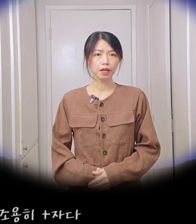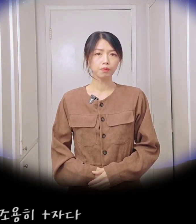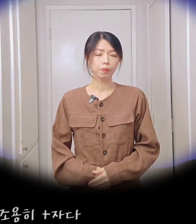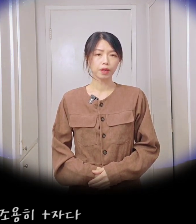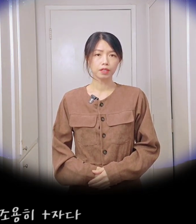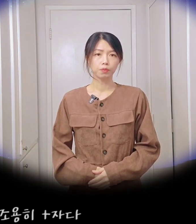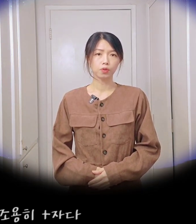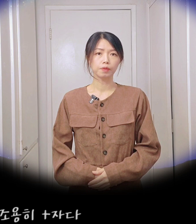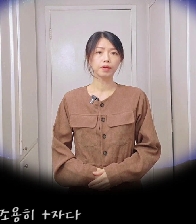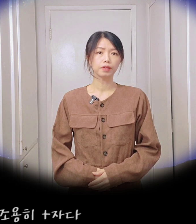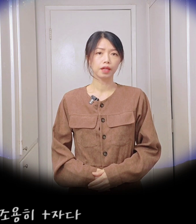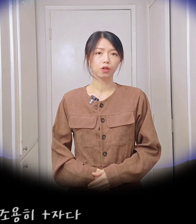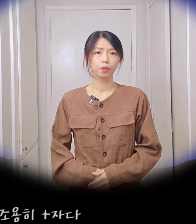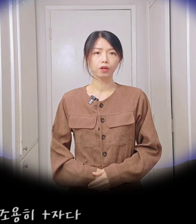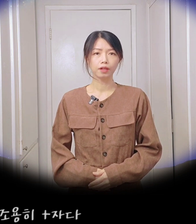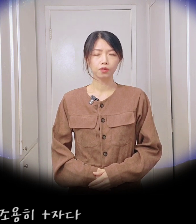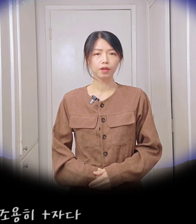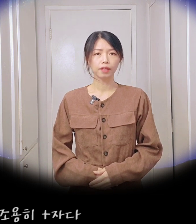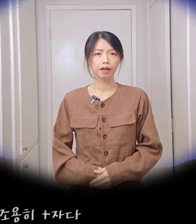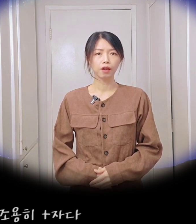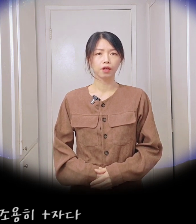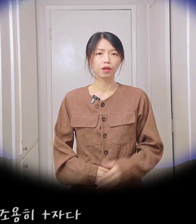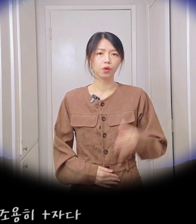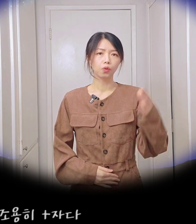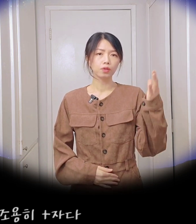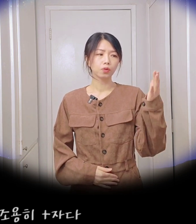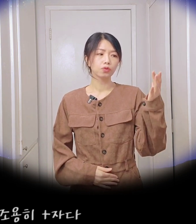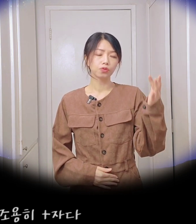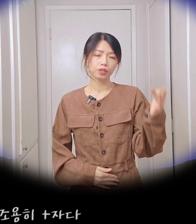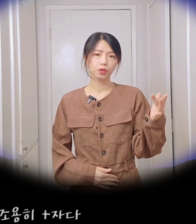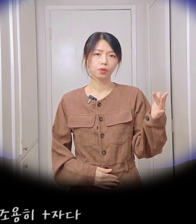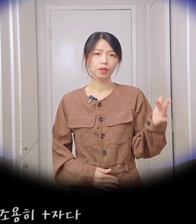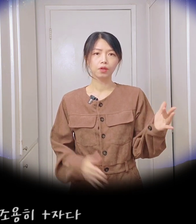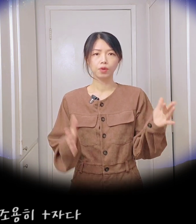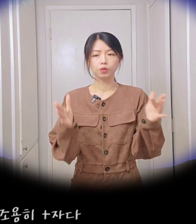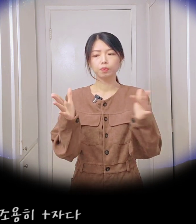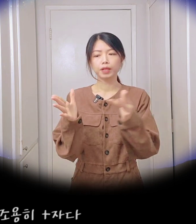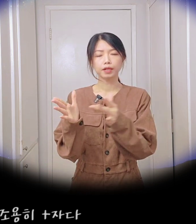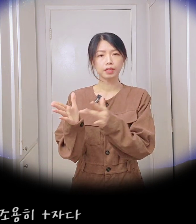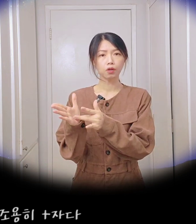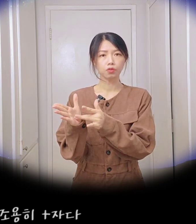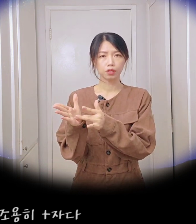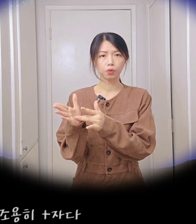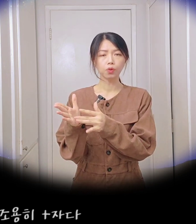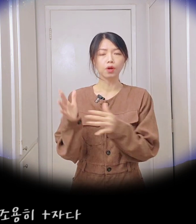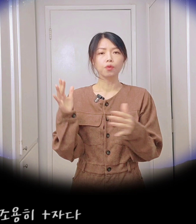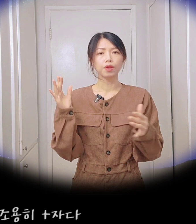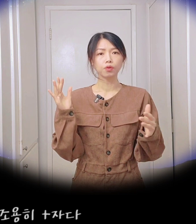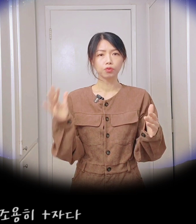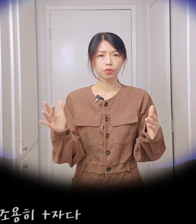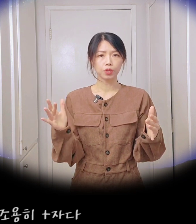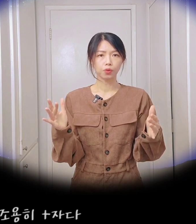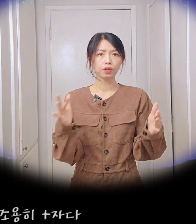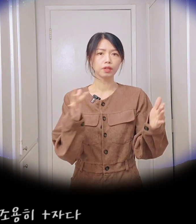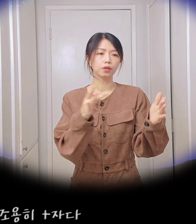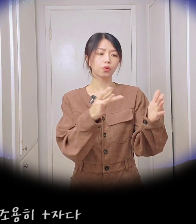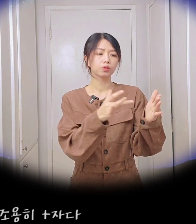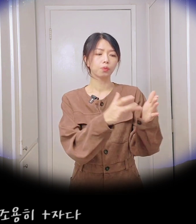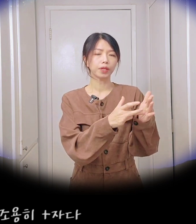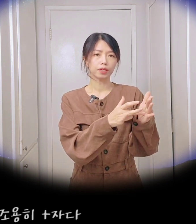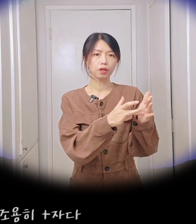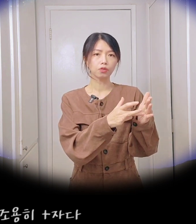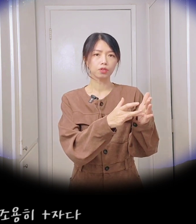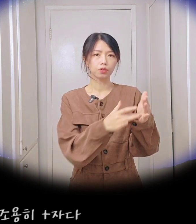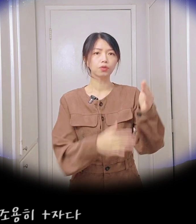예수님이 십자가에 못 박히신 모습을 그대로 표현한 수어인데요. 오른손 중지로는 왼손 바닥을 찍어주시고 왼손 중지로는